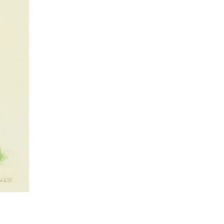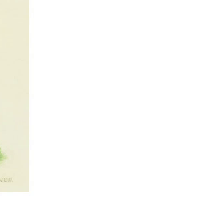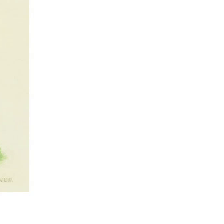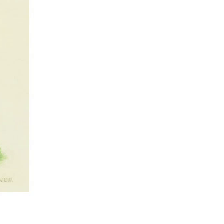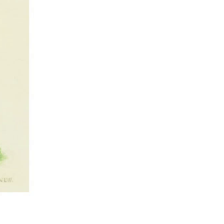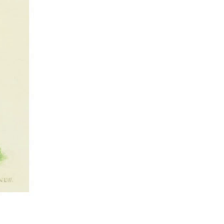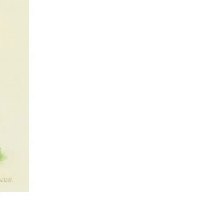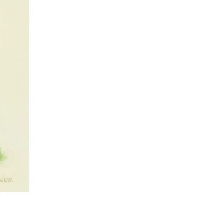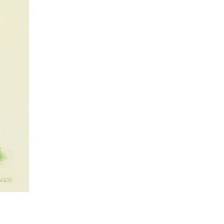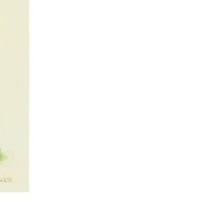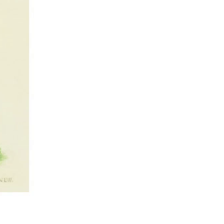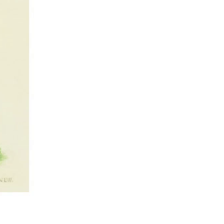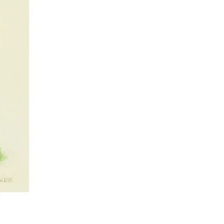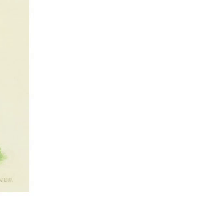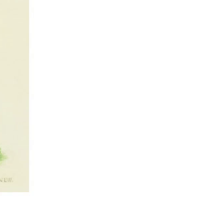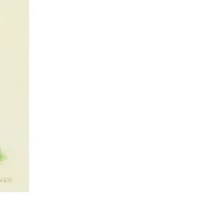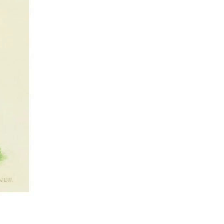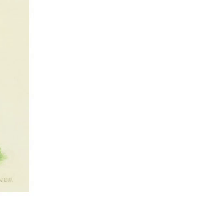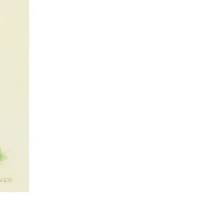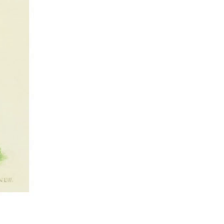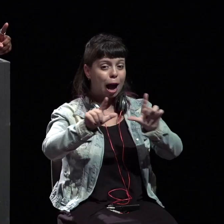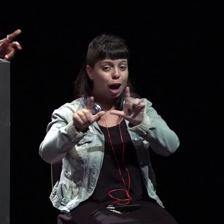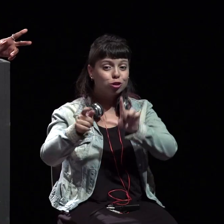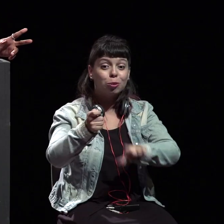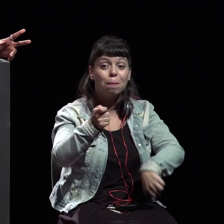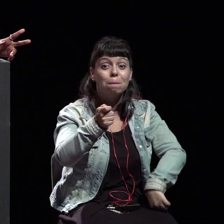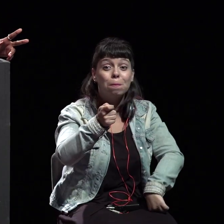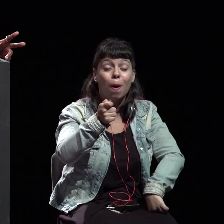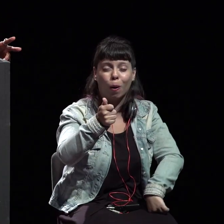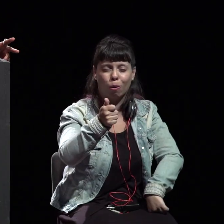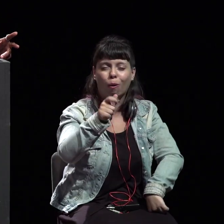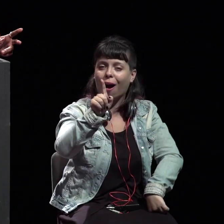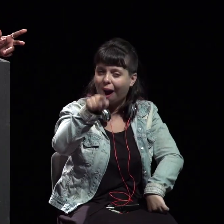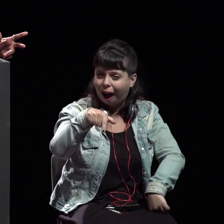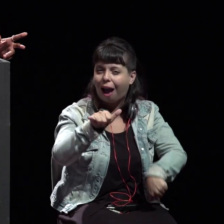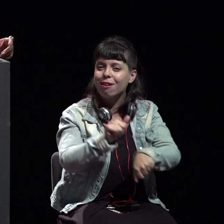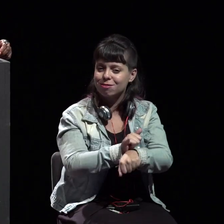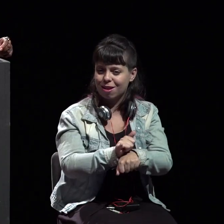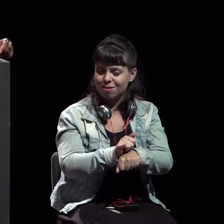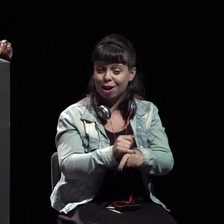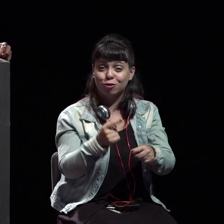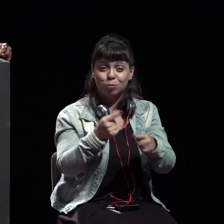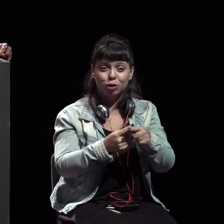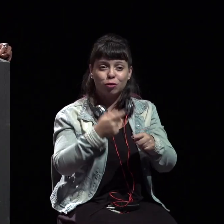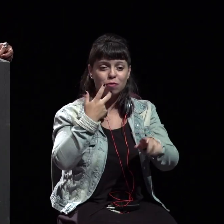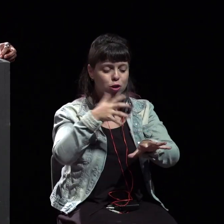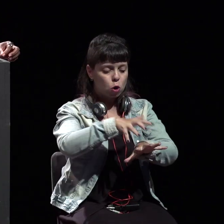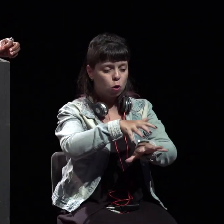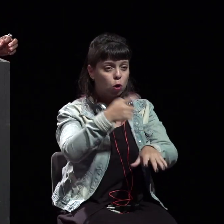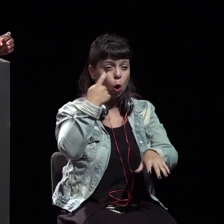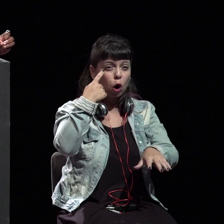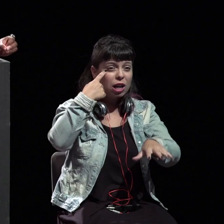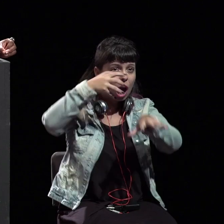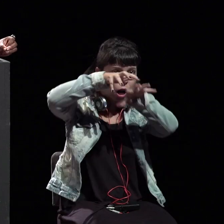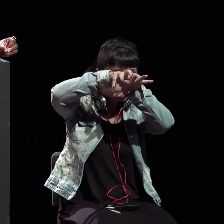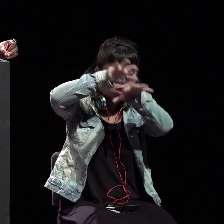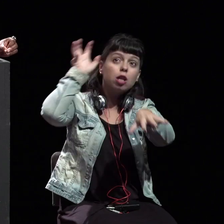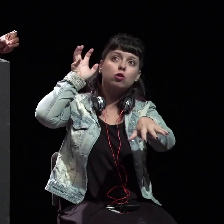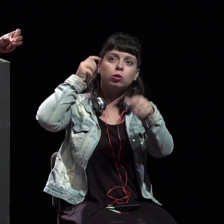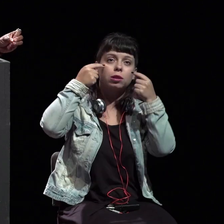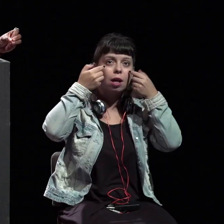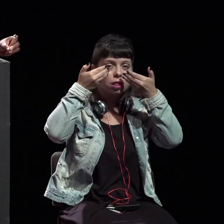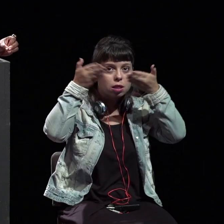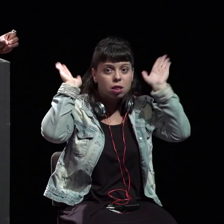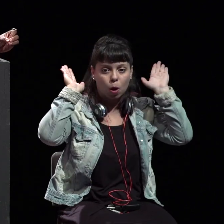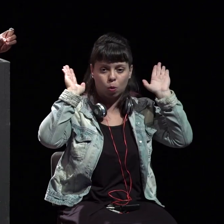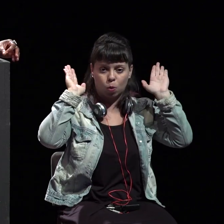sovina em imagens por estratégia. Já que a gente está falando em descolonização do olhar, eu vou trabalhar apenas